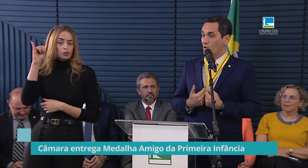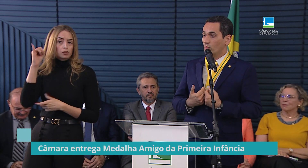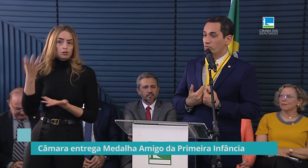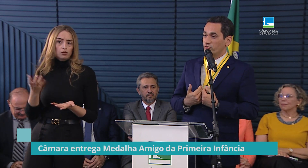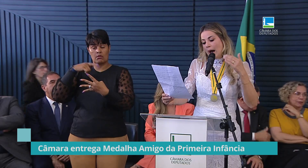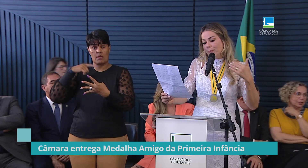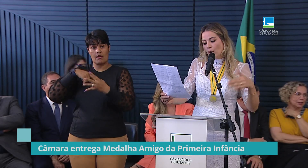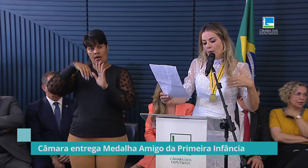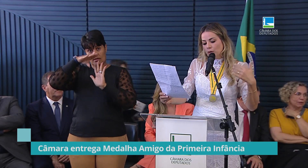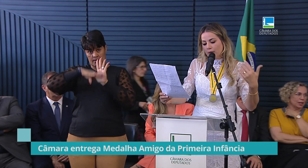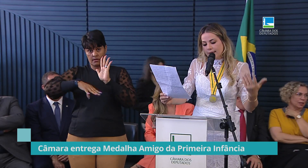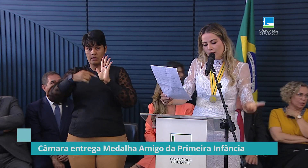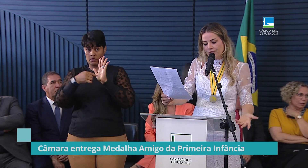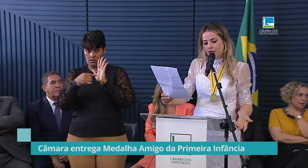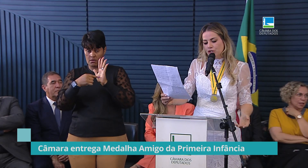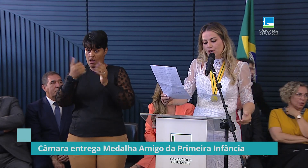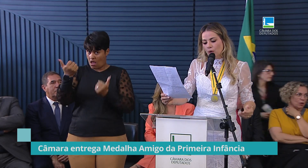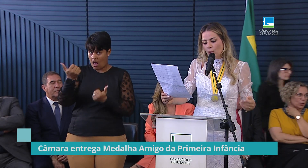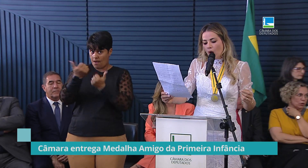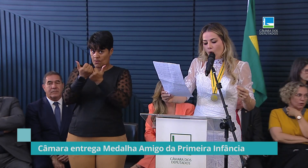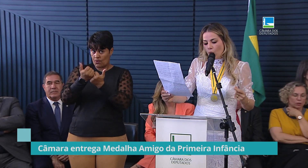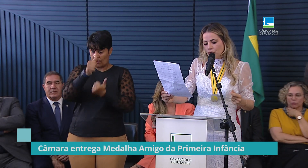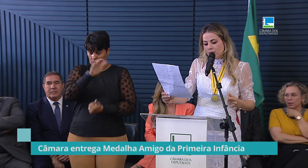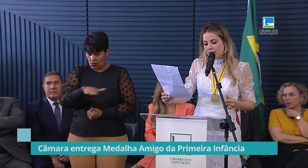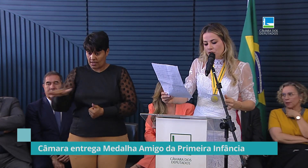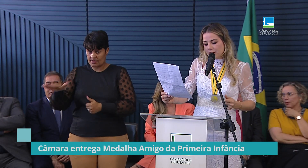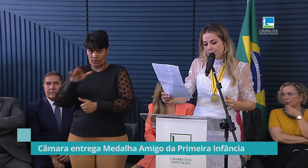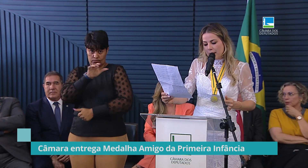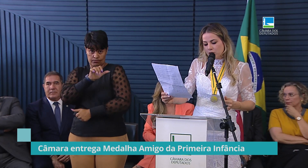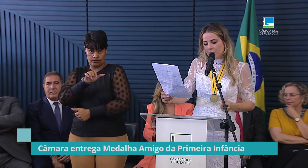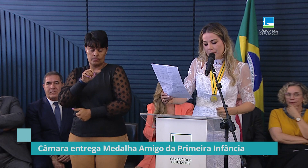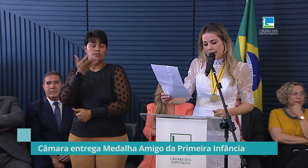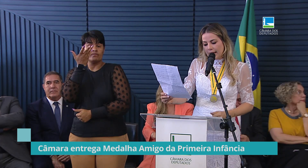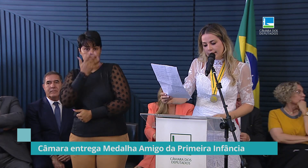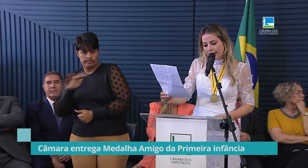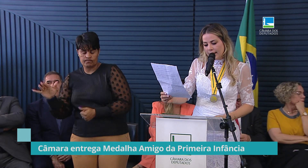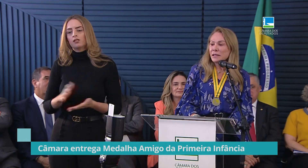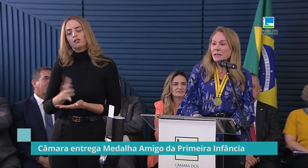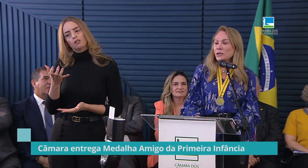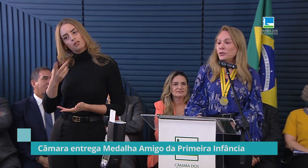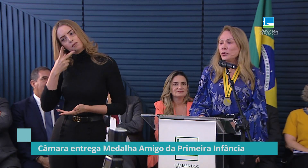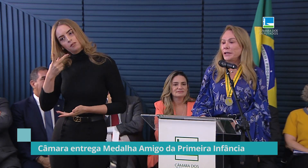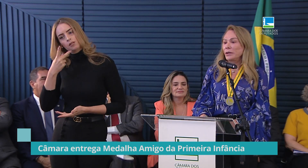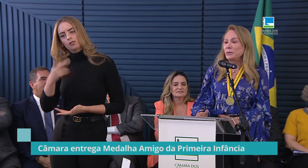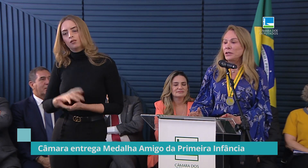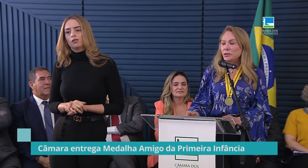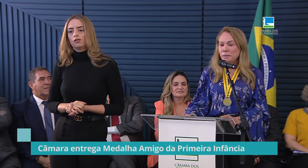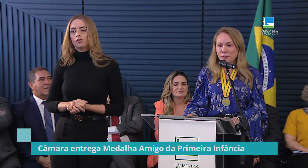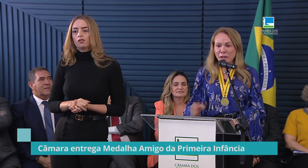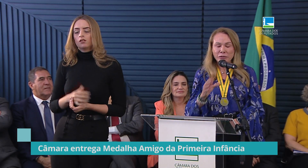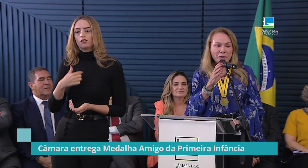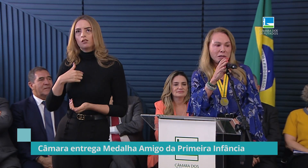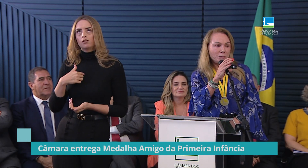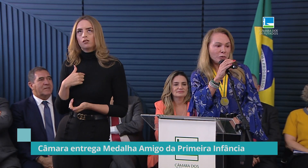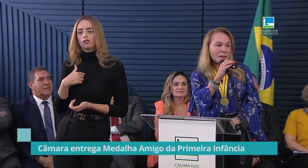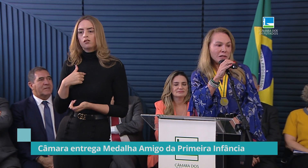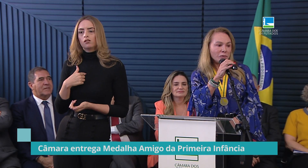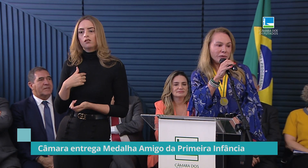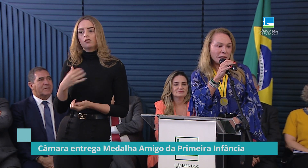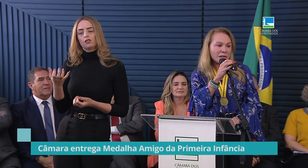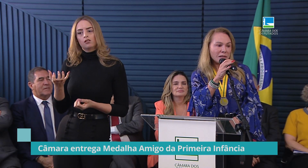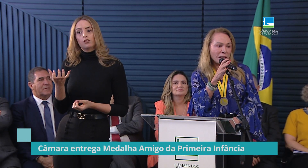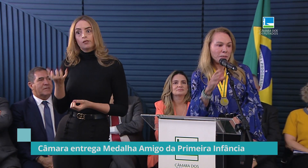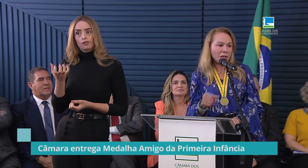de Souza, a secretária de Proteção Social do Estado do Ceará, Onélia de Santana, a criadora do programa Família